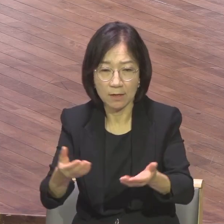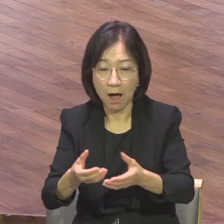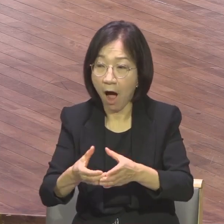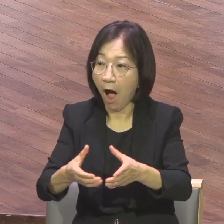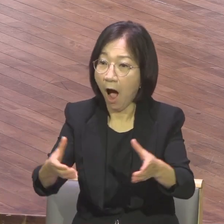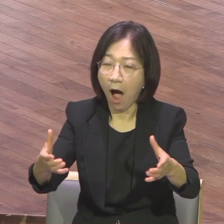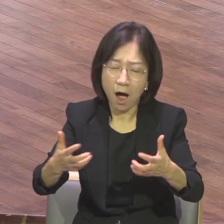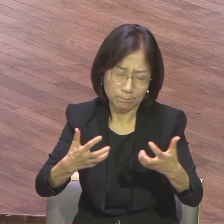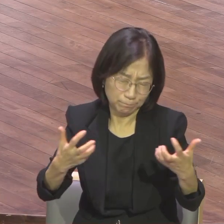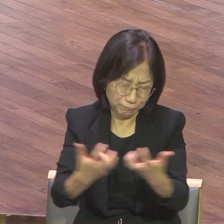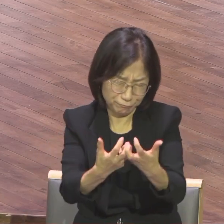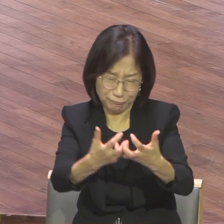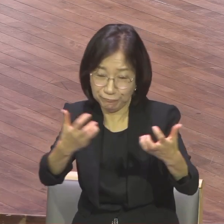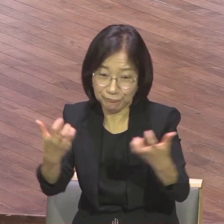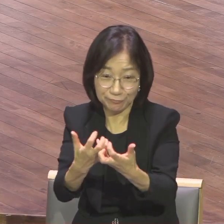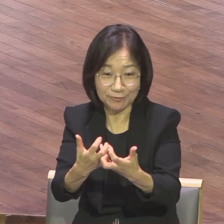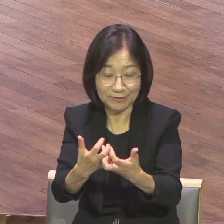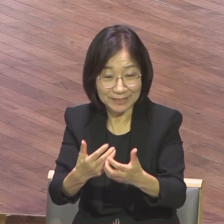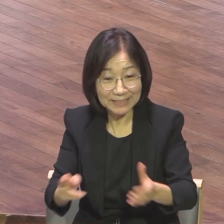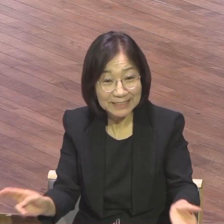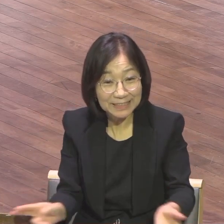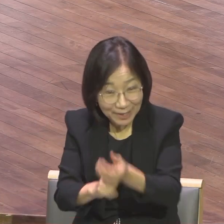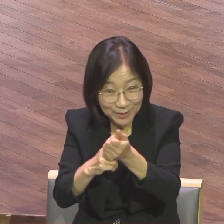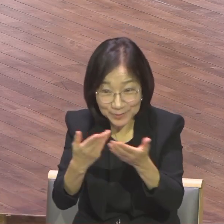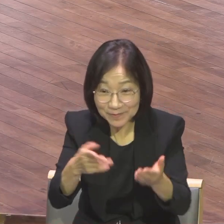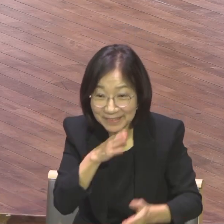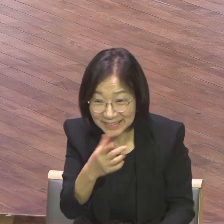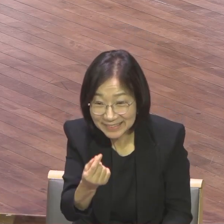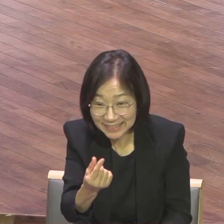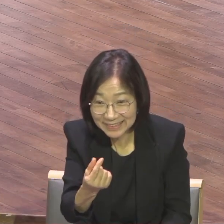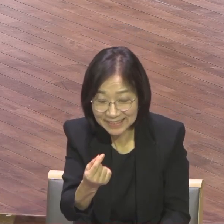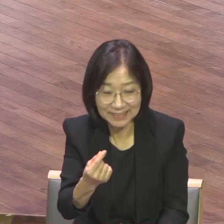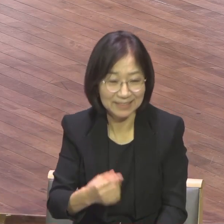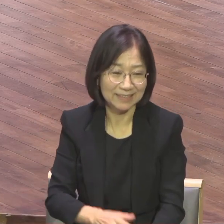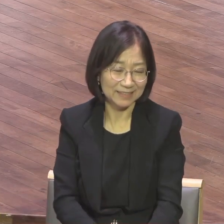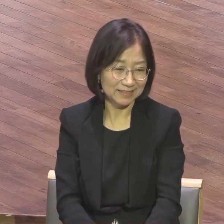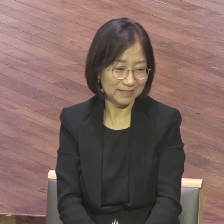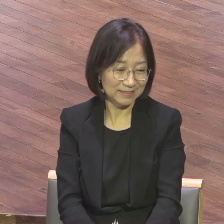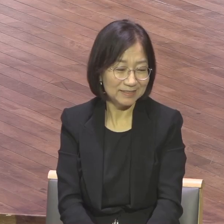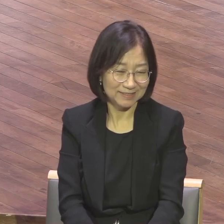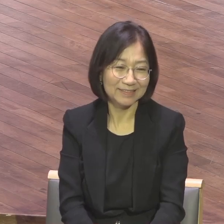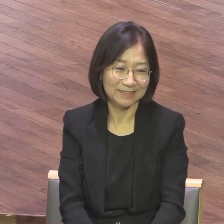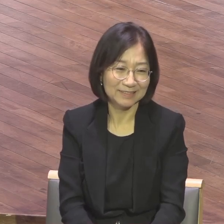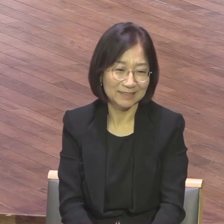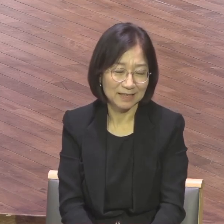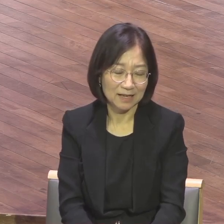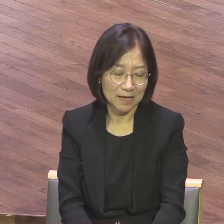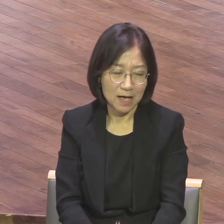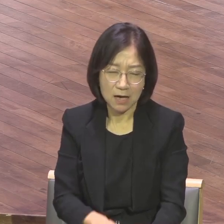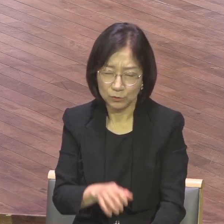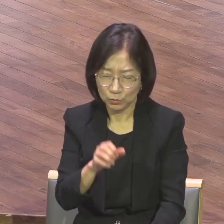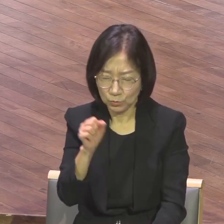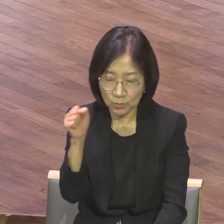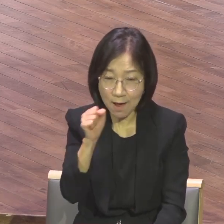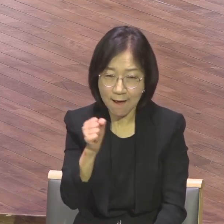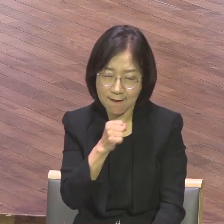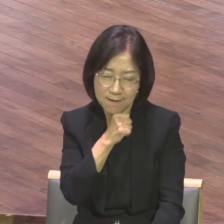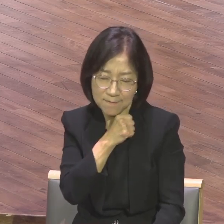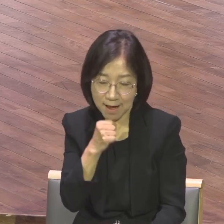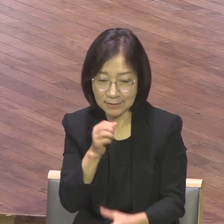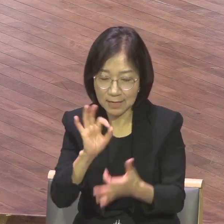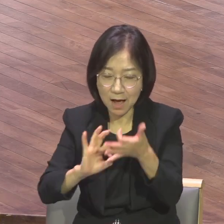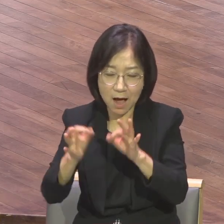가서 모자라면 그 뭐 그만 먹으면 되지 뭘 또 더 달라 그래. 근데 더 질 좋은 거 더 질 좋은 거 더 풍성히